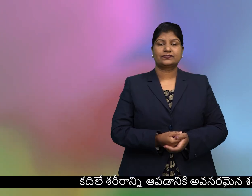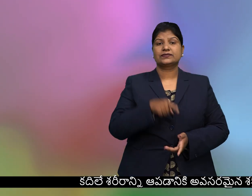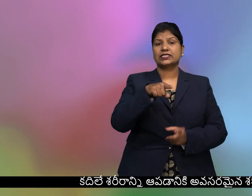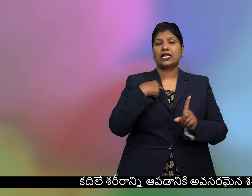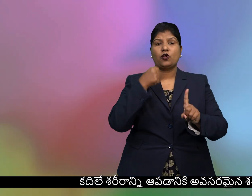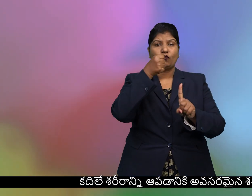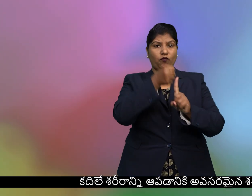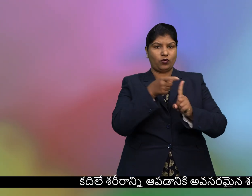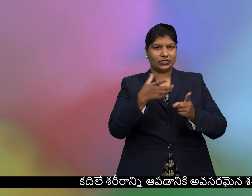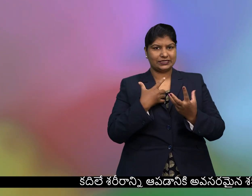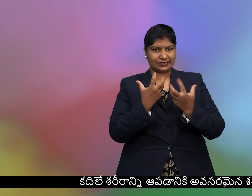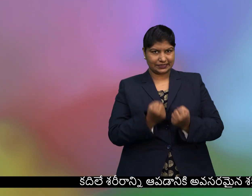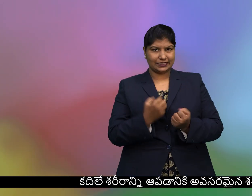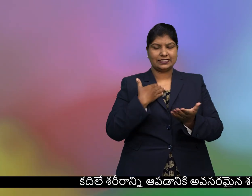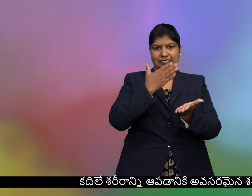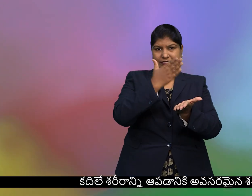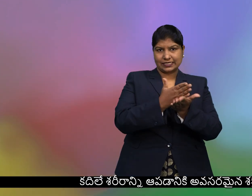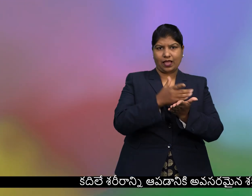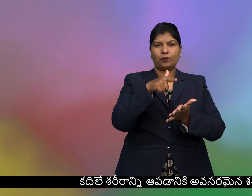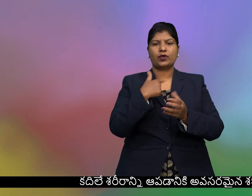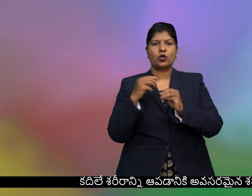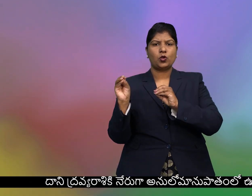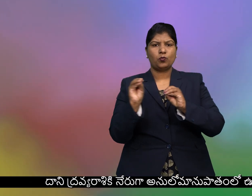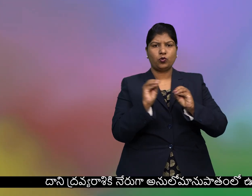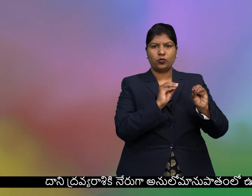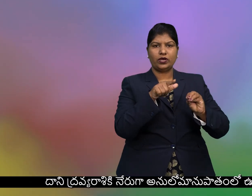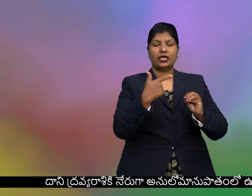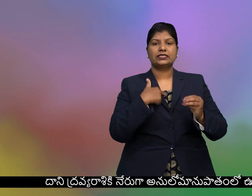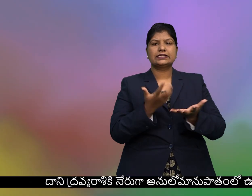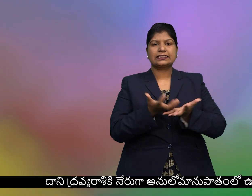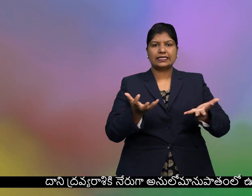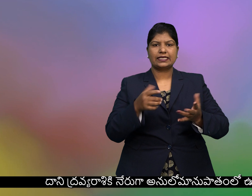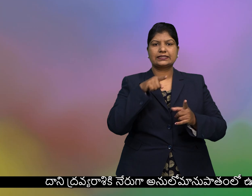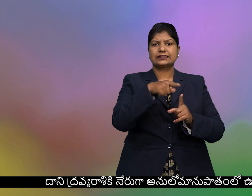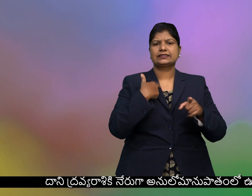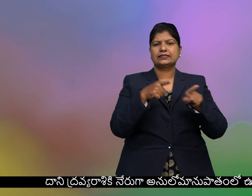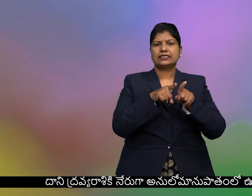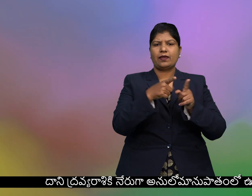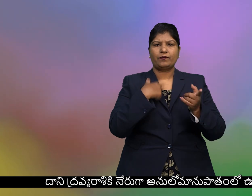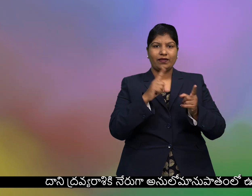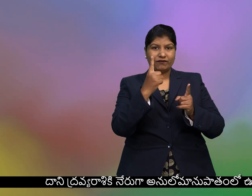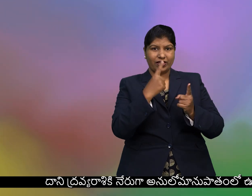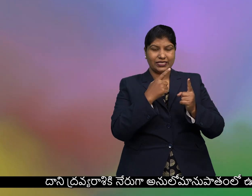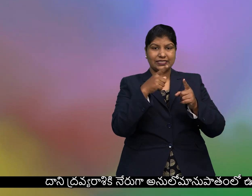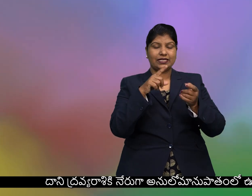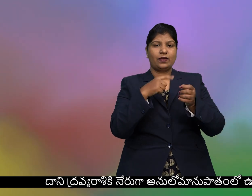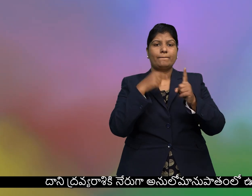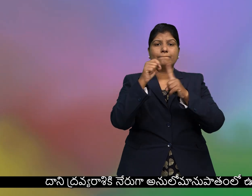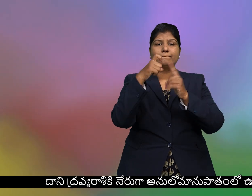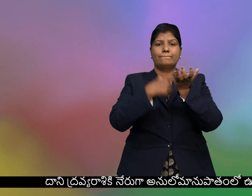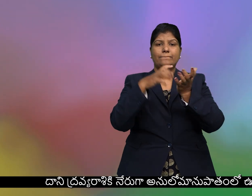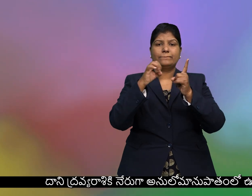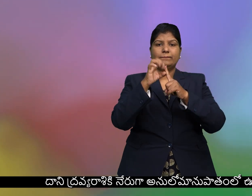కదిలే శరీరాన్ని ఆపడానికి అవసరమైన శక్తి దాని ద్రవ్యరాశికి నేరుగా